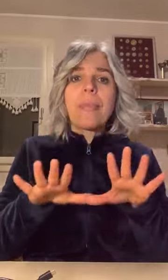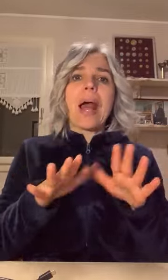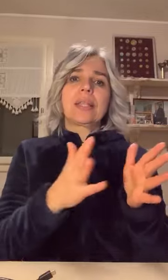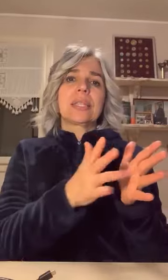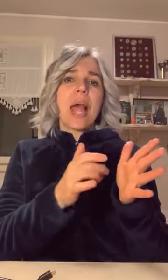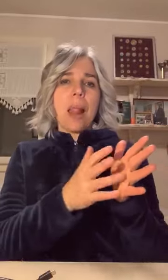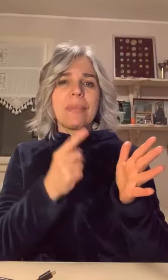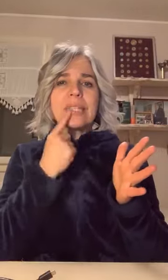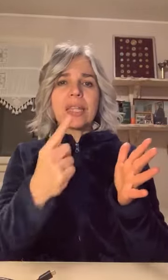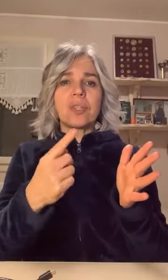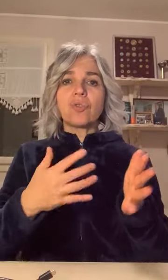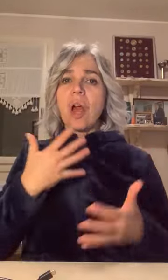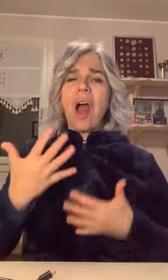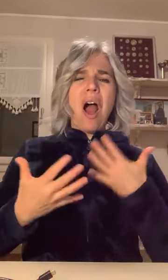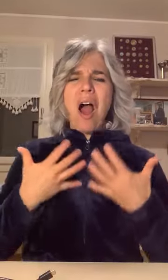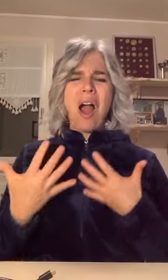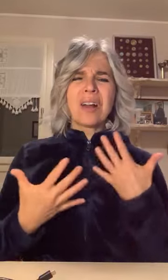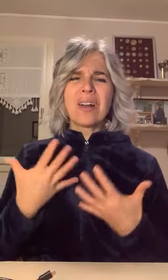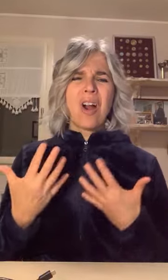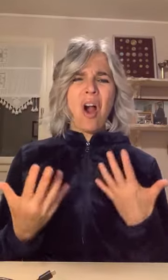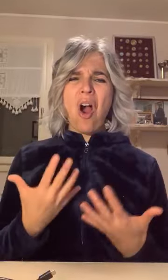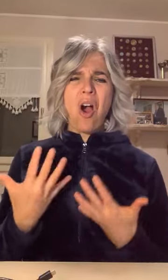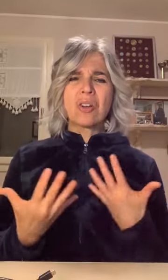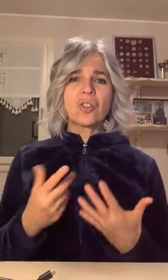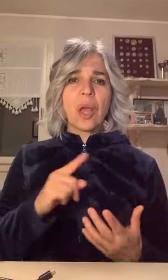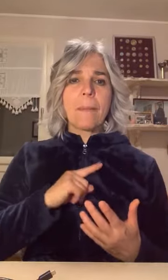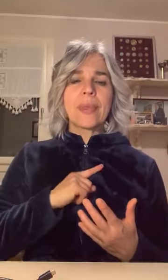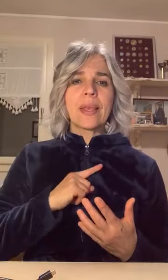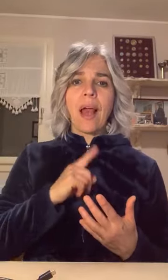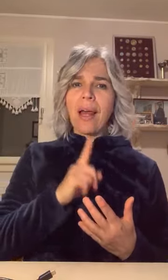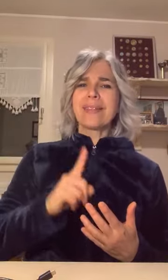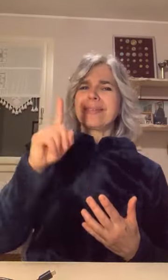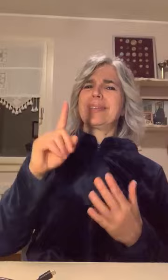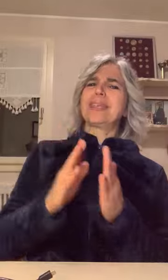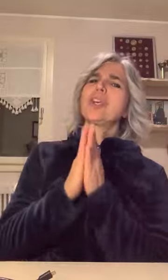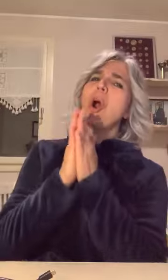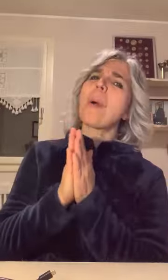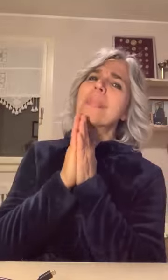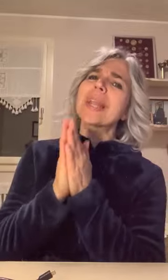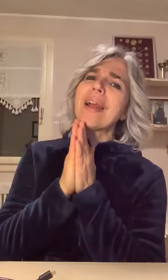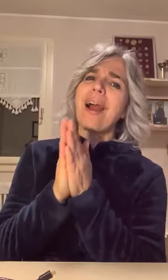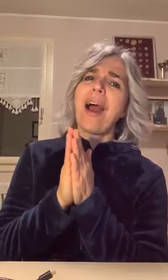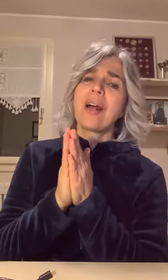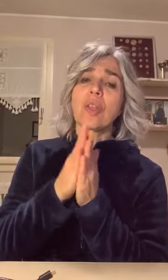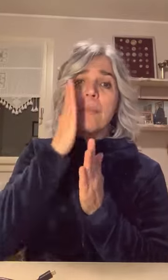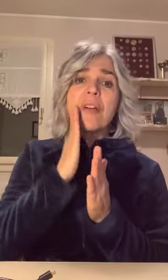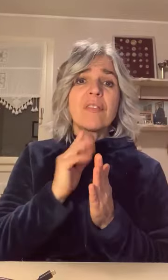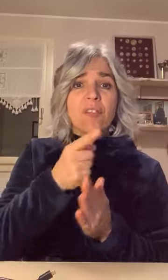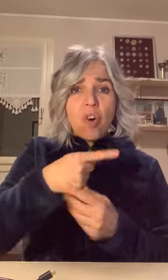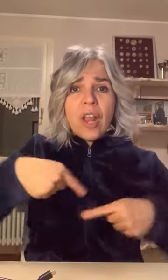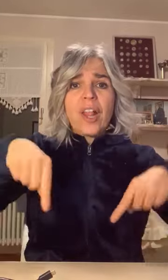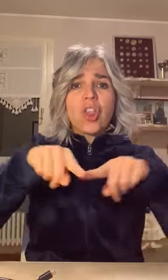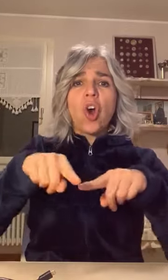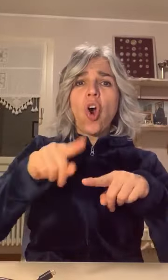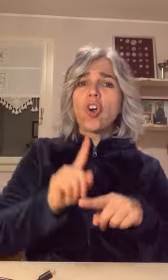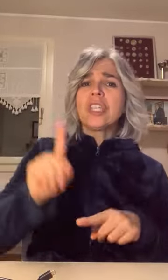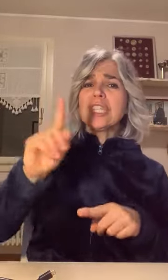angoscia invocai il Signore. Andiamo al Signore, il Signore che ha creato la nostra anima, solo Lui può portare